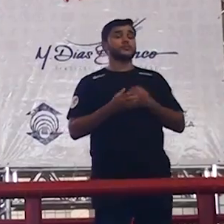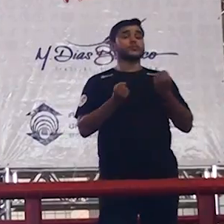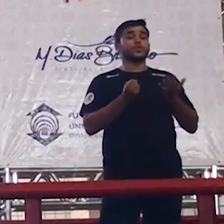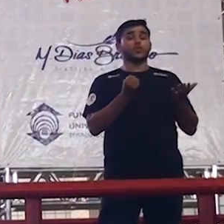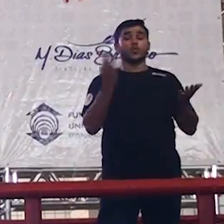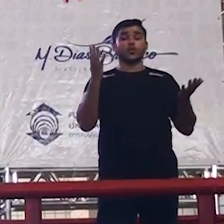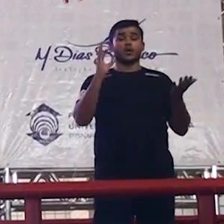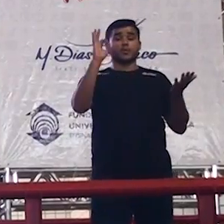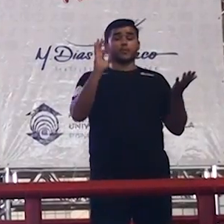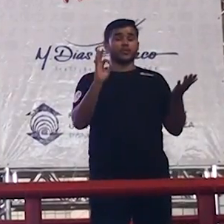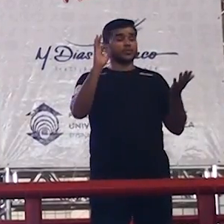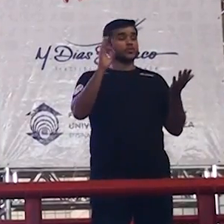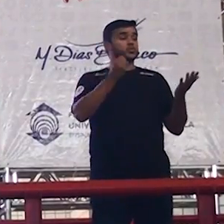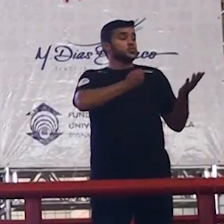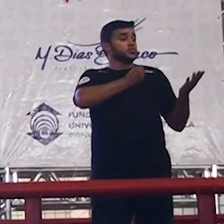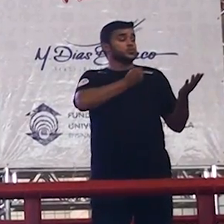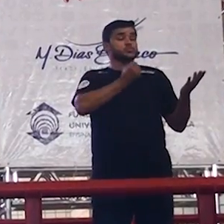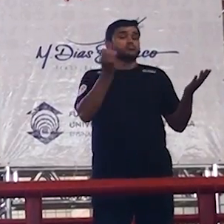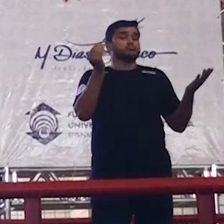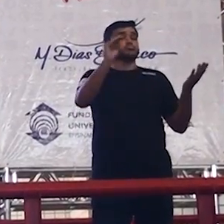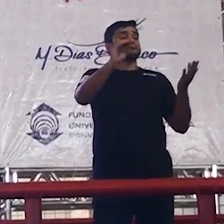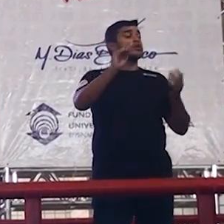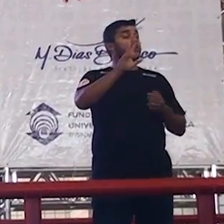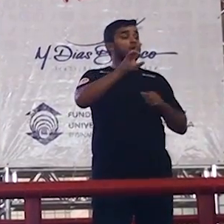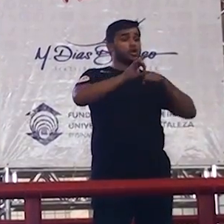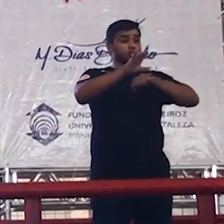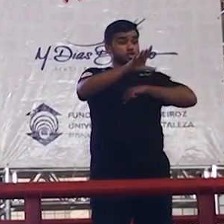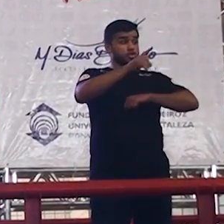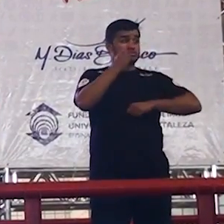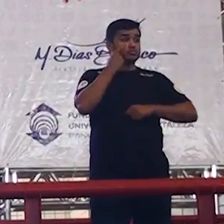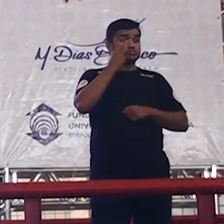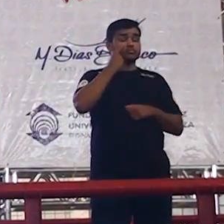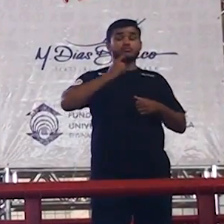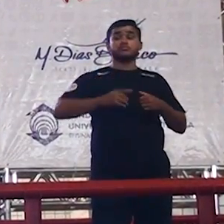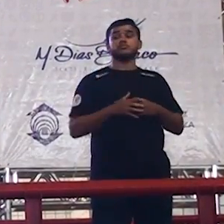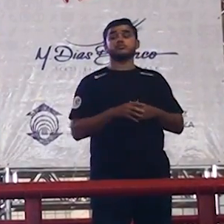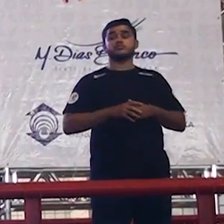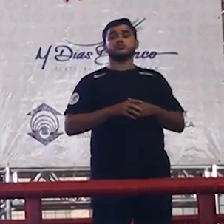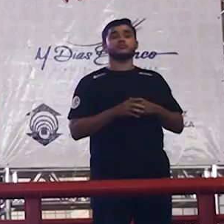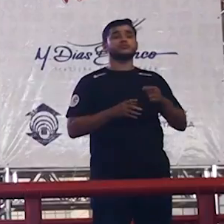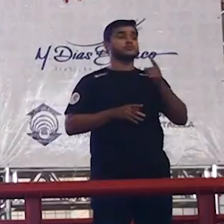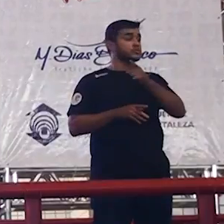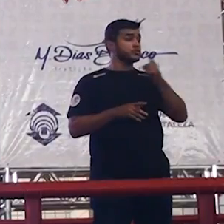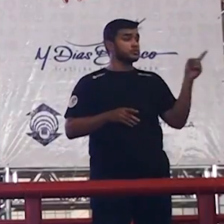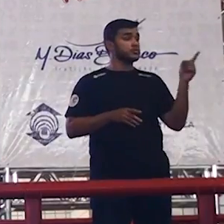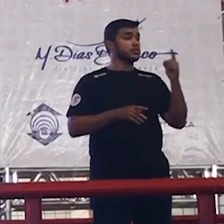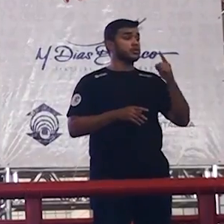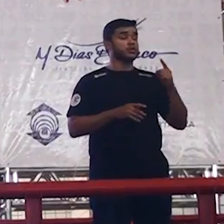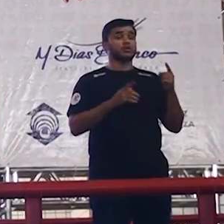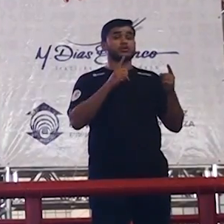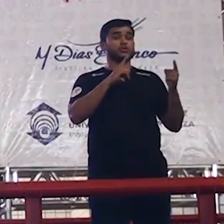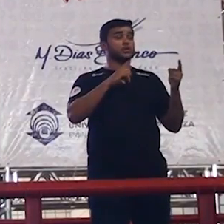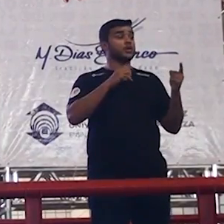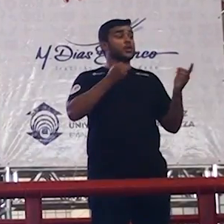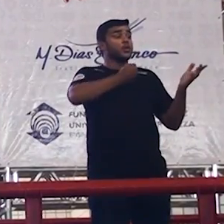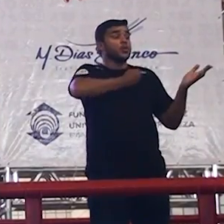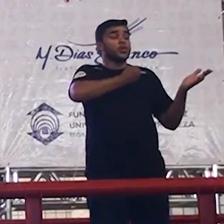por cento representa um valor, fica a dica de novo. Você pega o